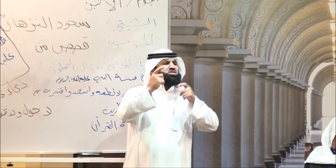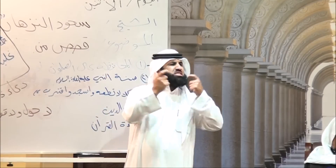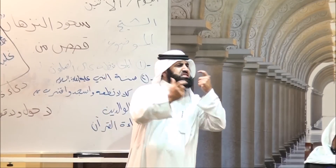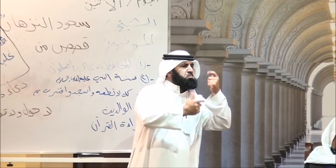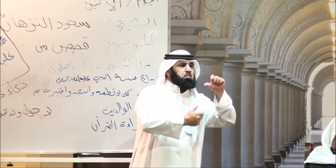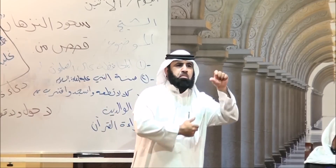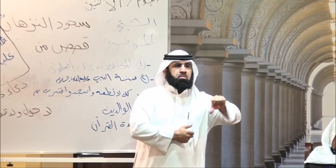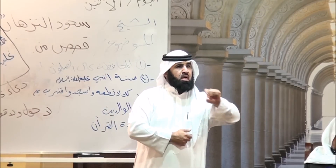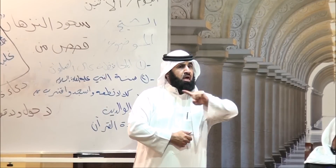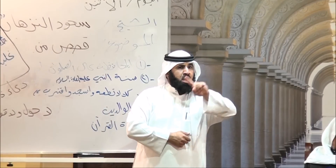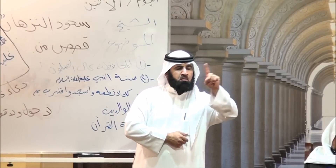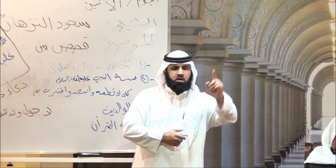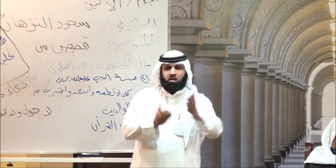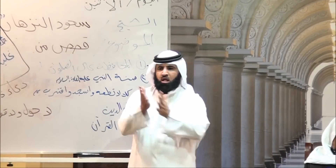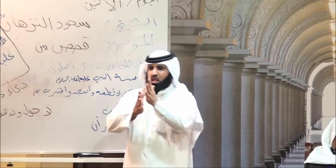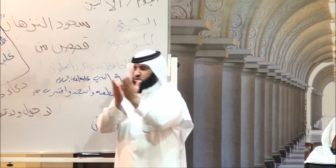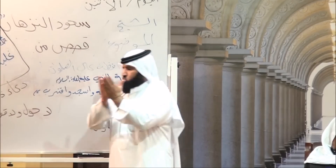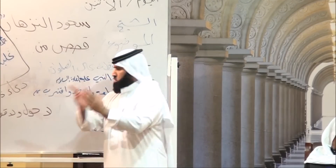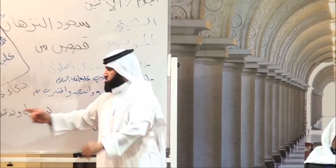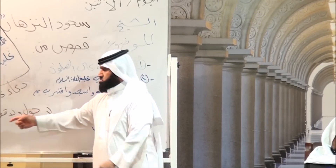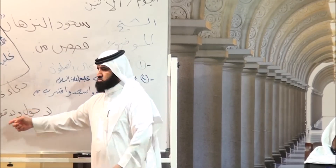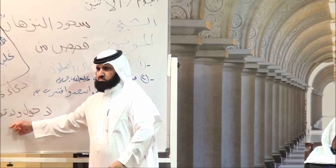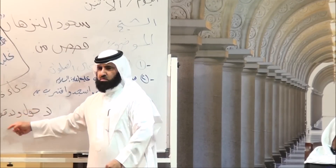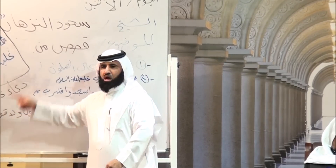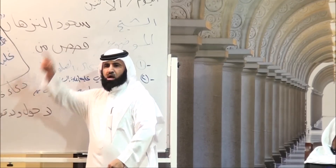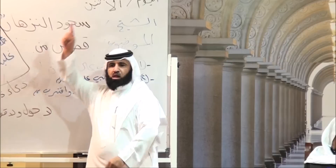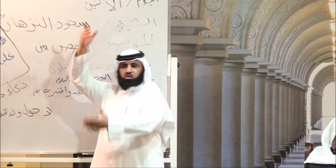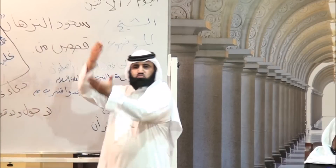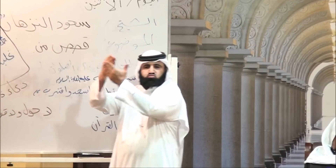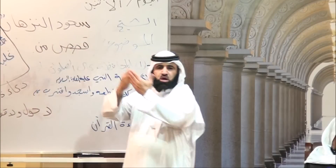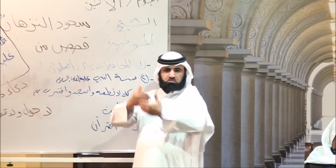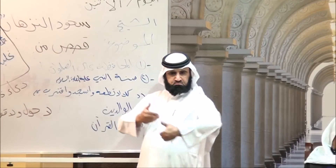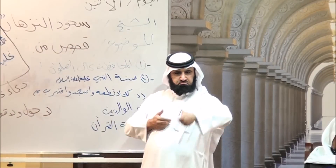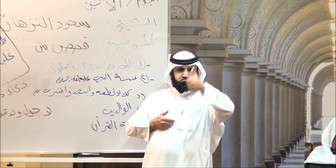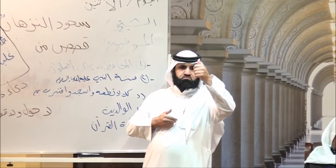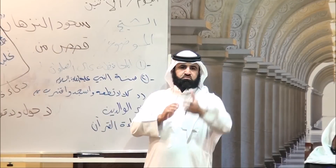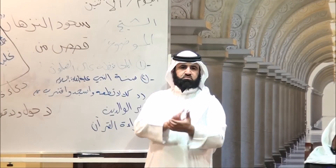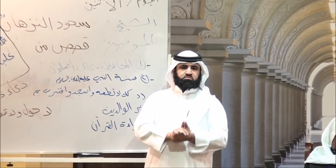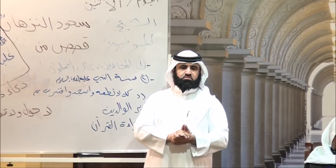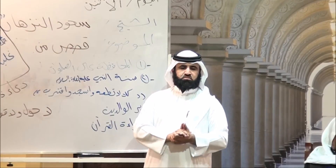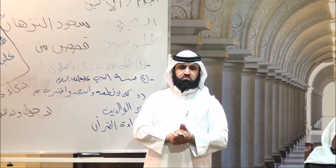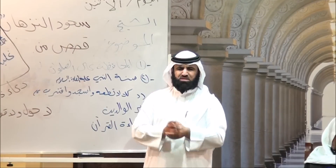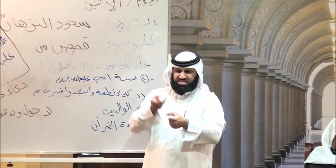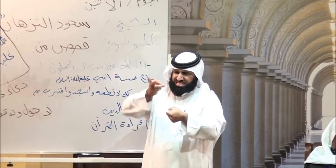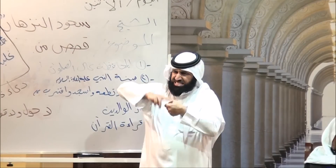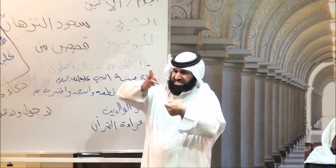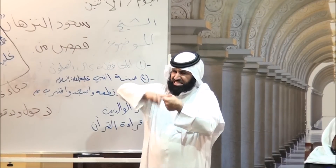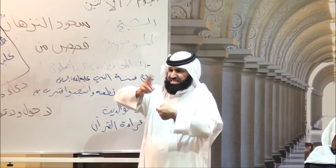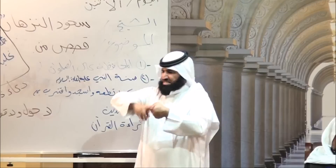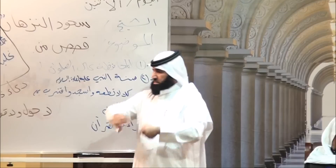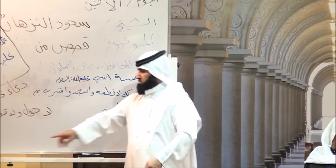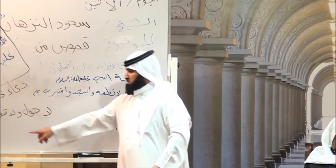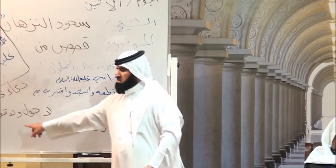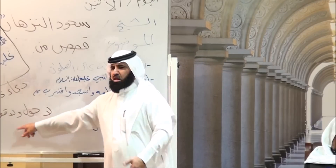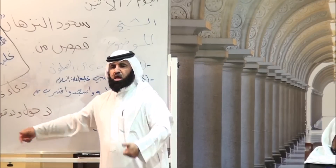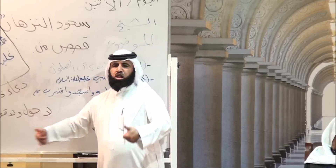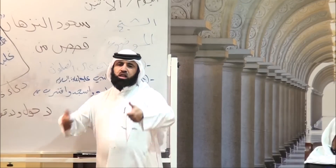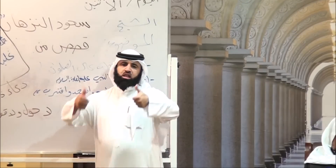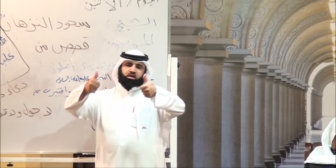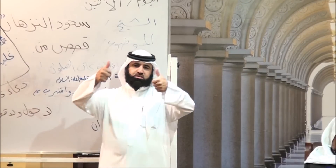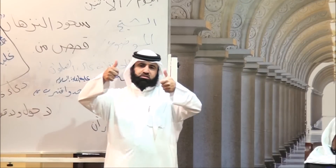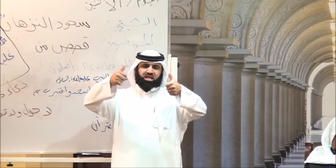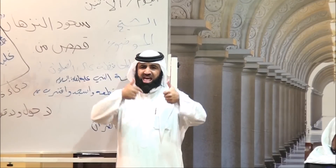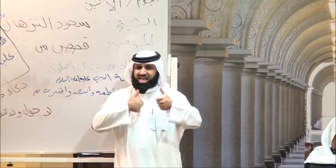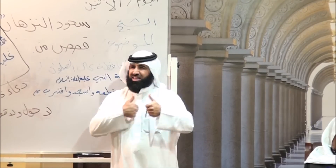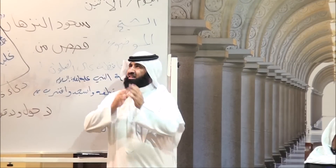ما تيسر له الزواج؟ هذا بفضل الله يكون له. فأنت لا حول ولا قوة إلا بالله. يعني أنا ما